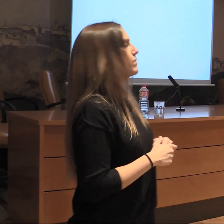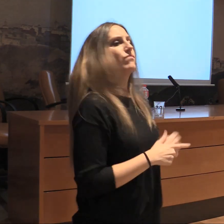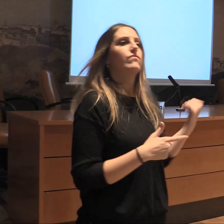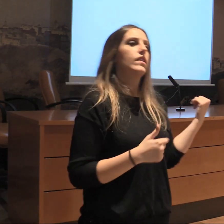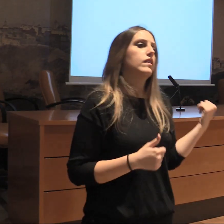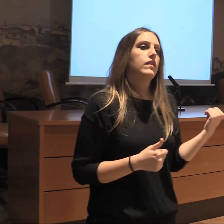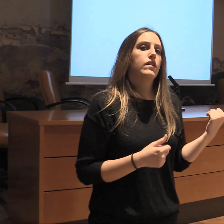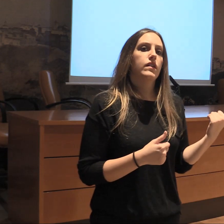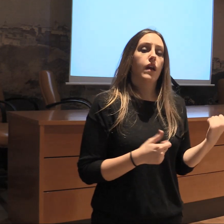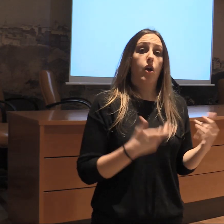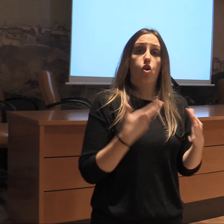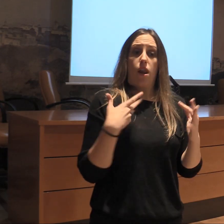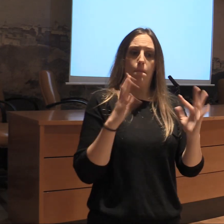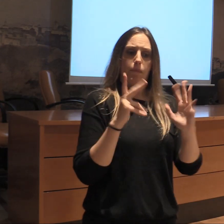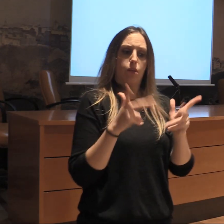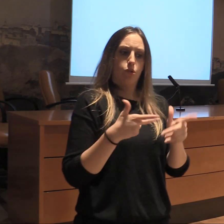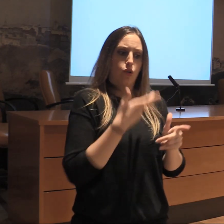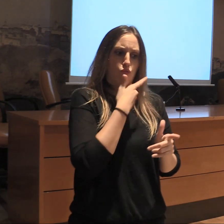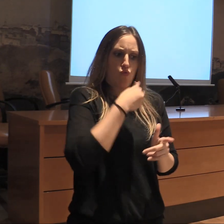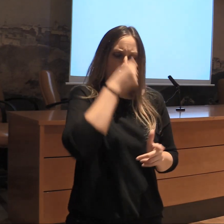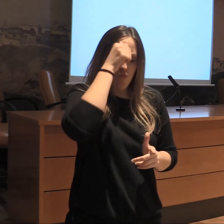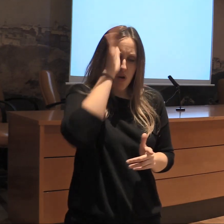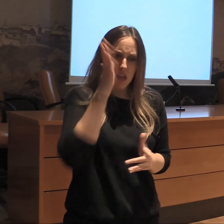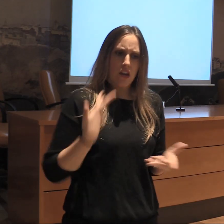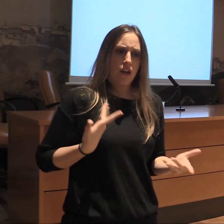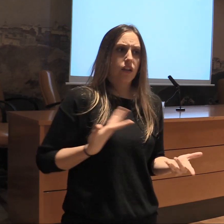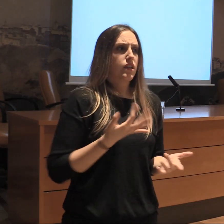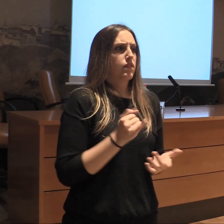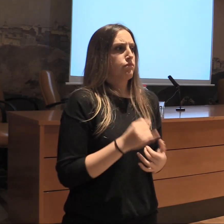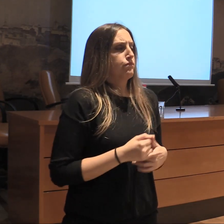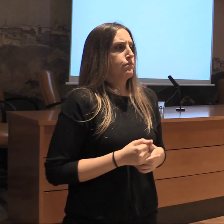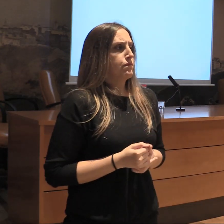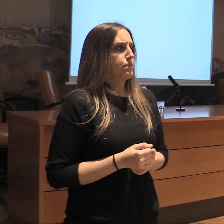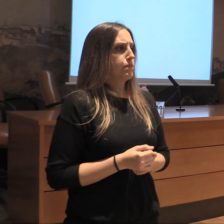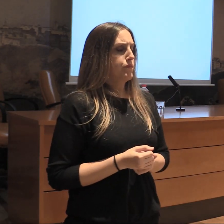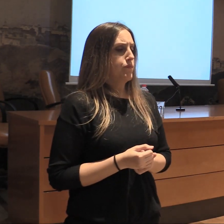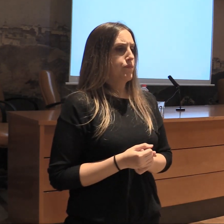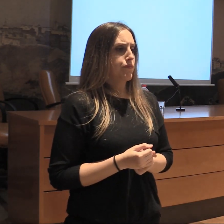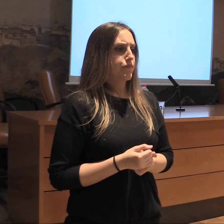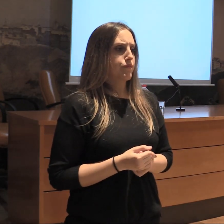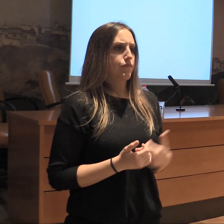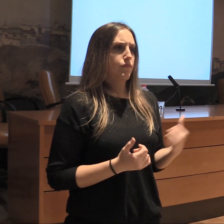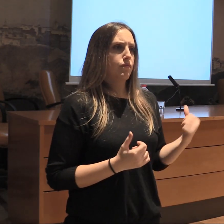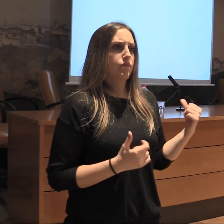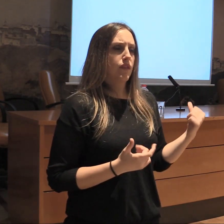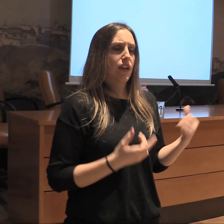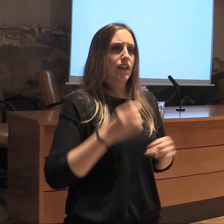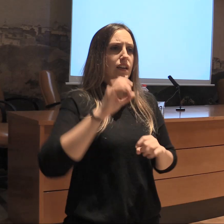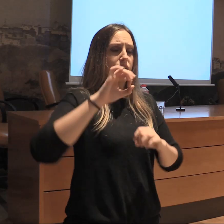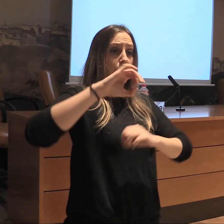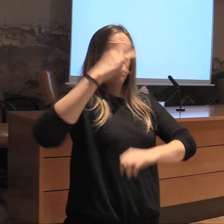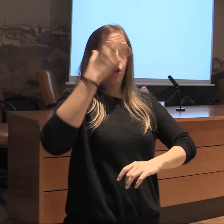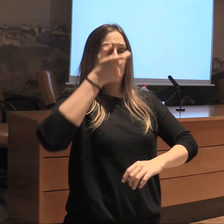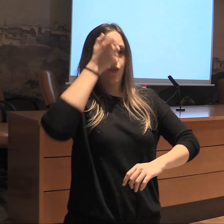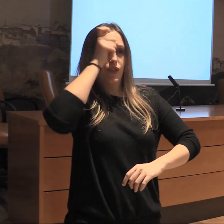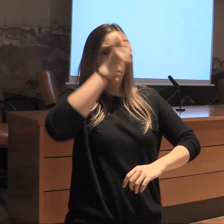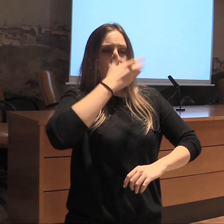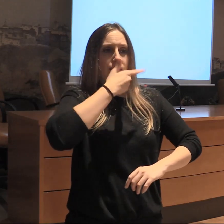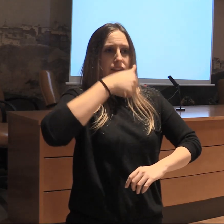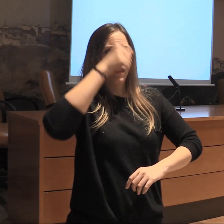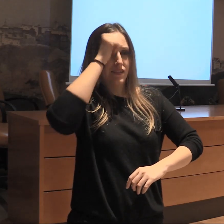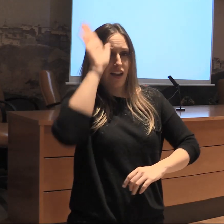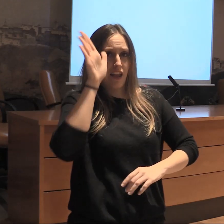muy dotado para las matemáticas y tenía una gran creatividad. Él fue el que inventó el concepto de